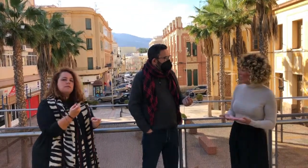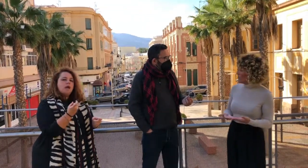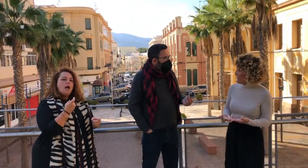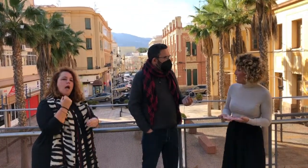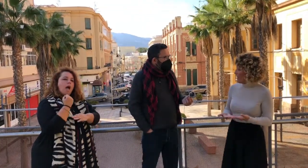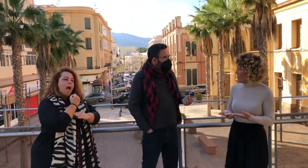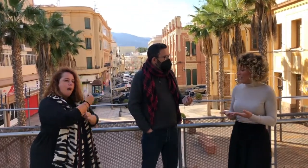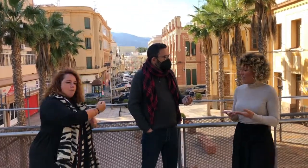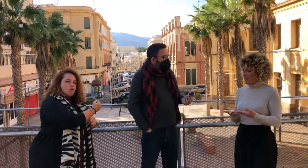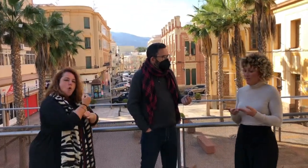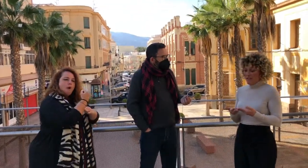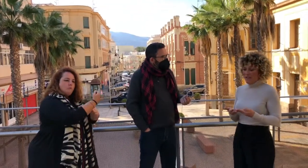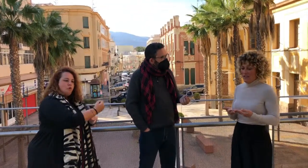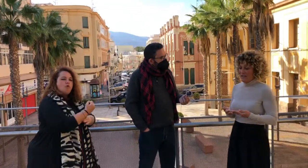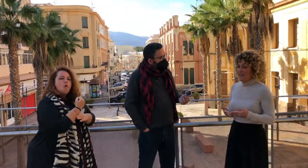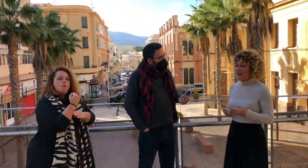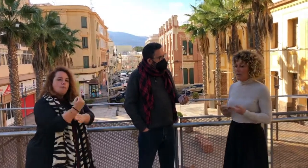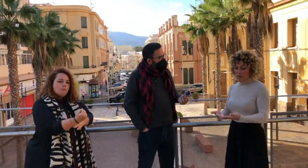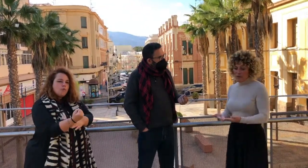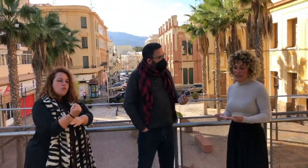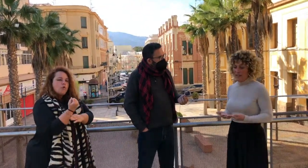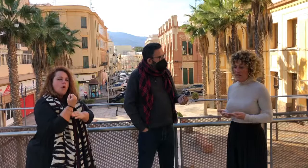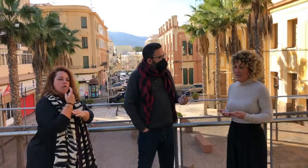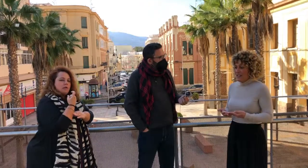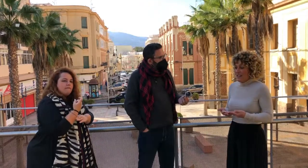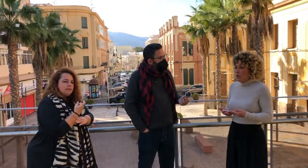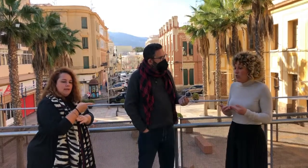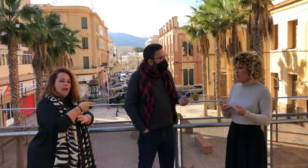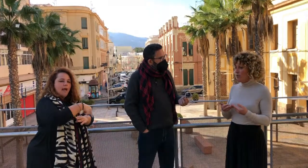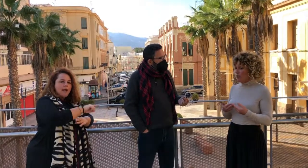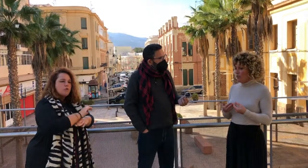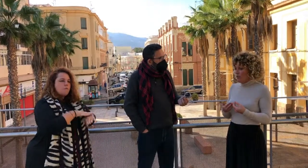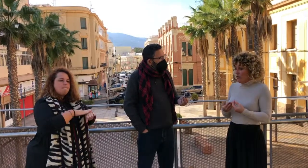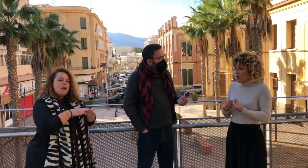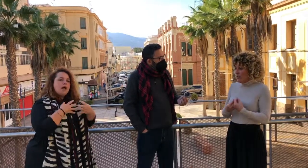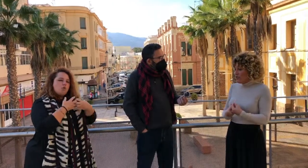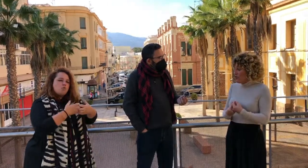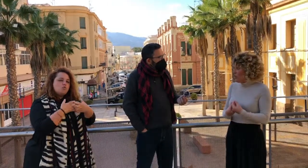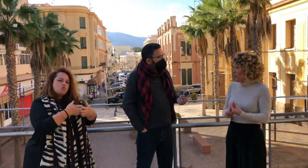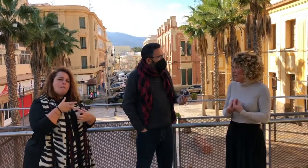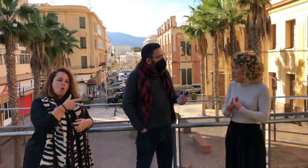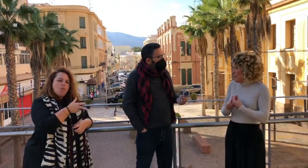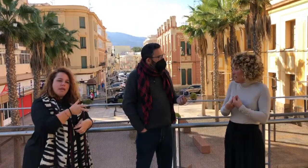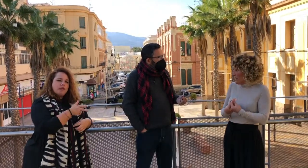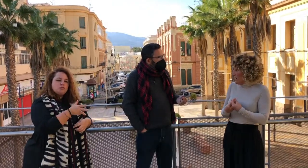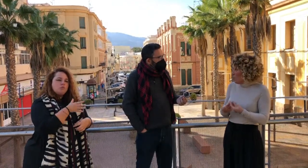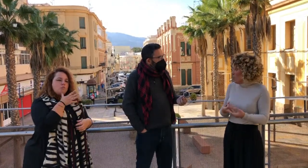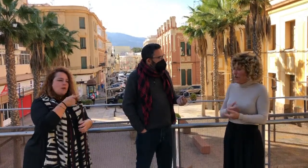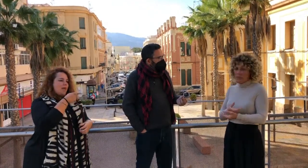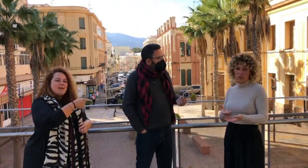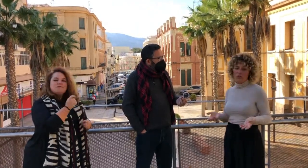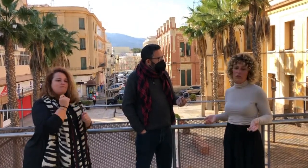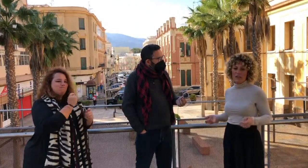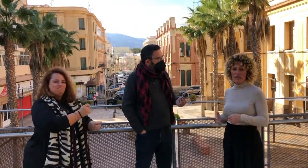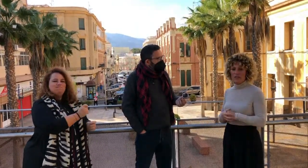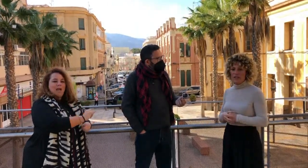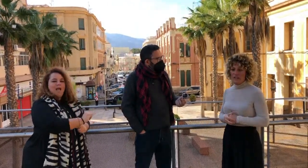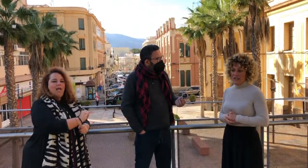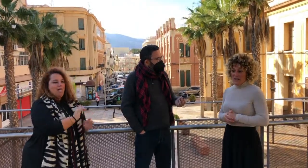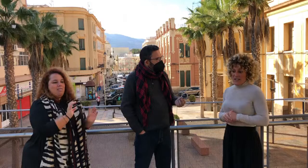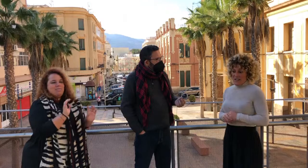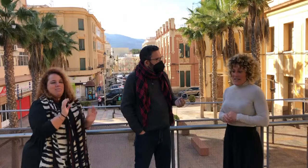apoyo, que les apoyen, que luchen por sus derechos, por lo que les pertenece como cualquier otro